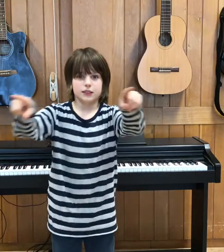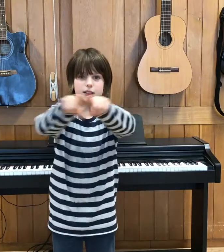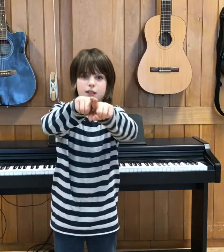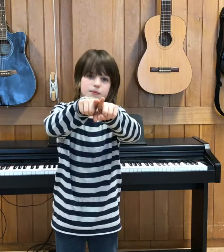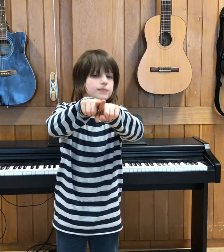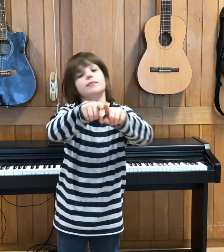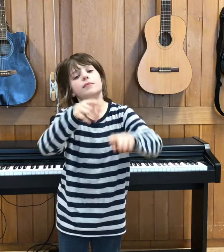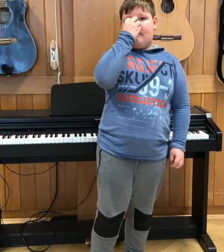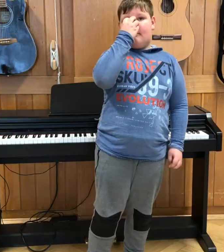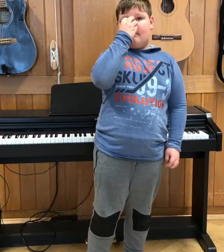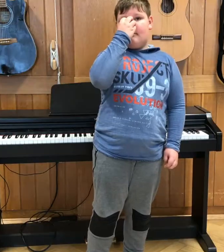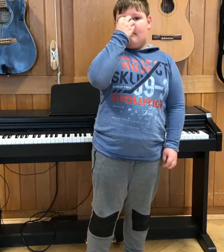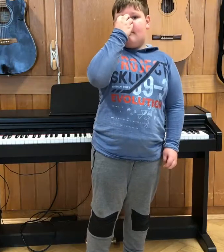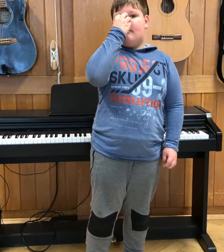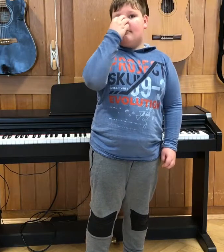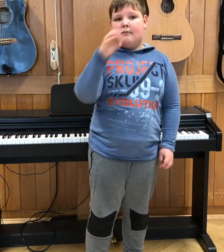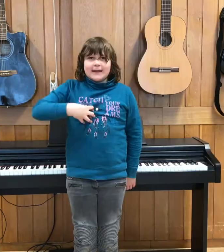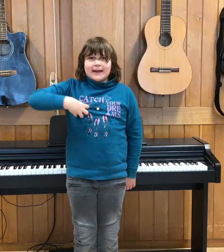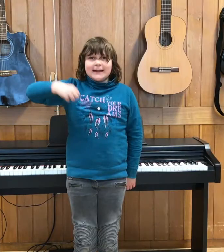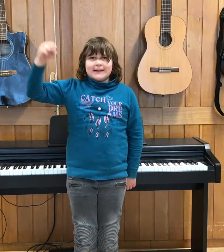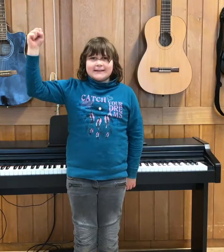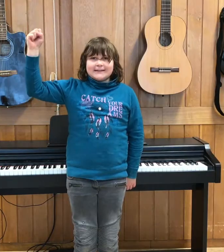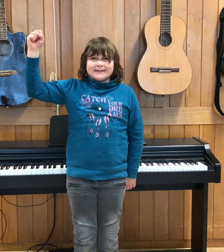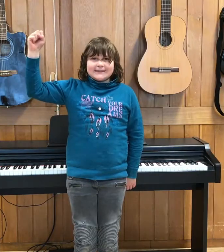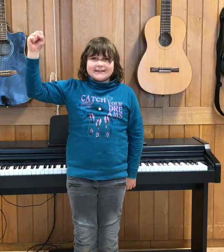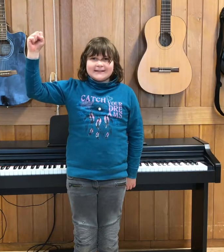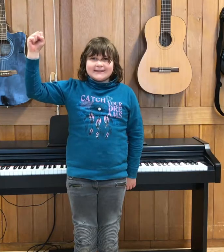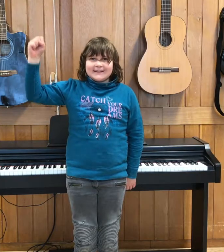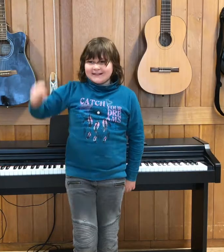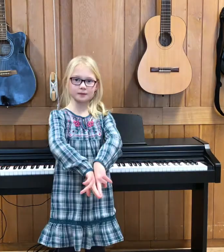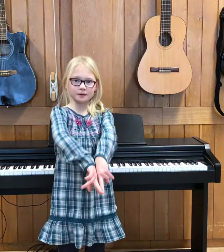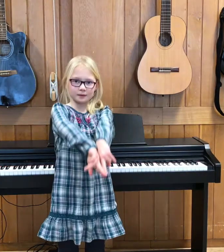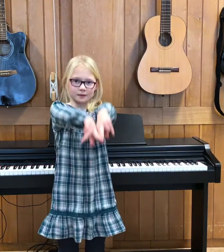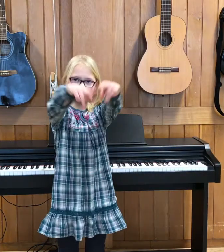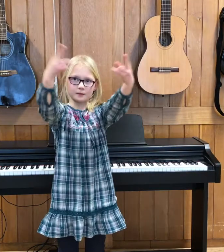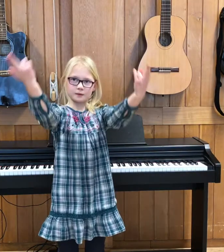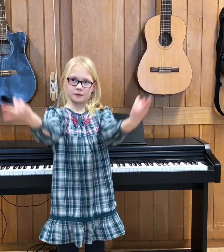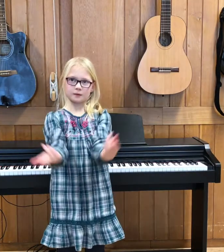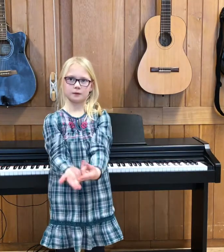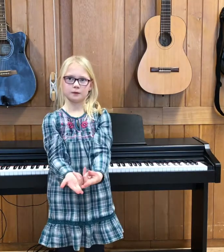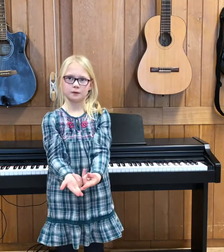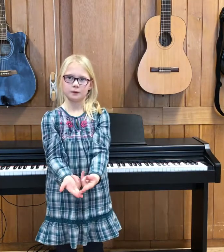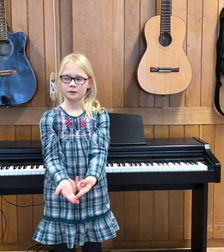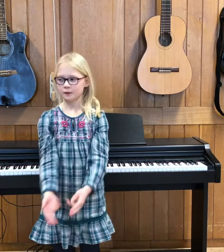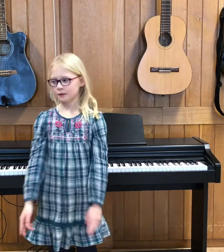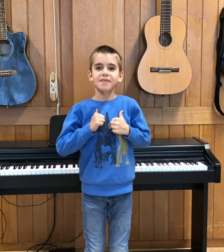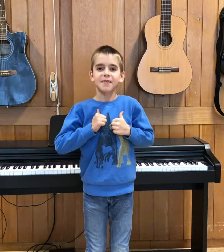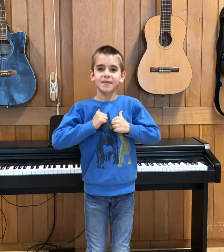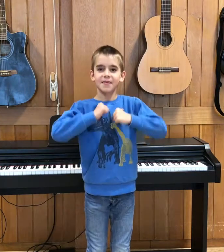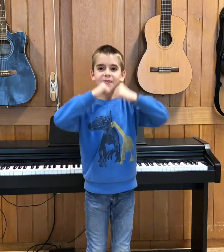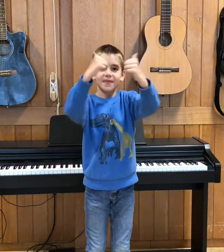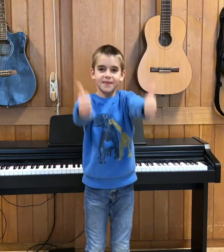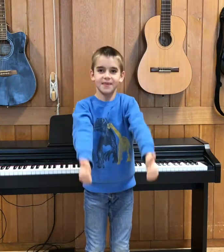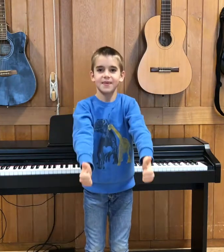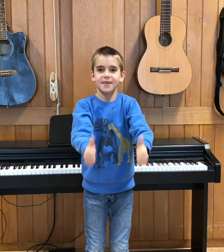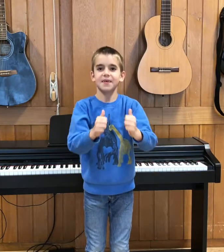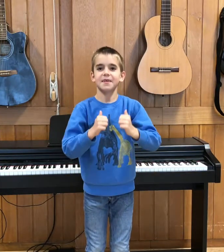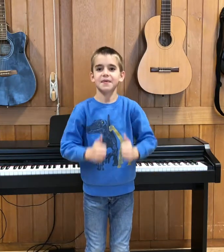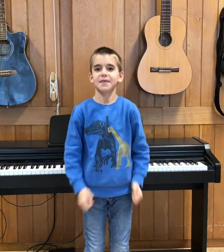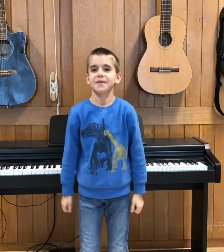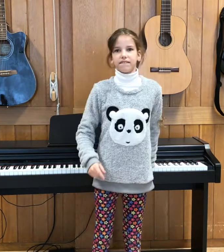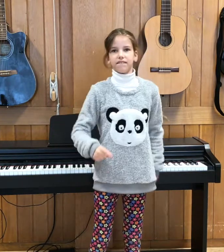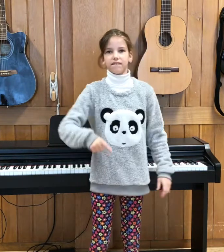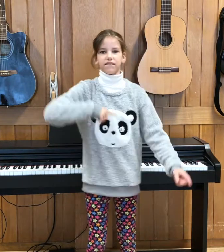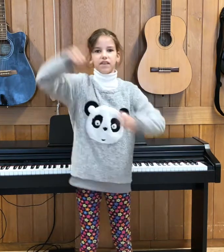sind doch immer noch dieselben Clowns und Helden unserer Welt Lass uns leben